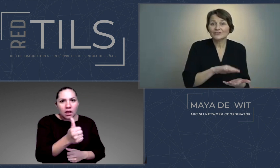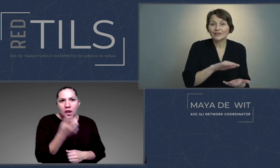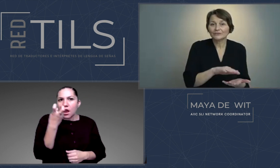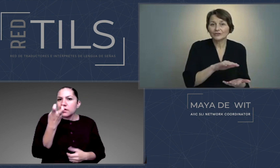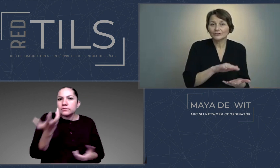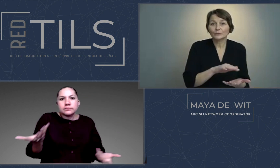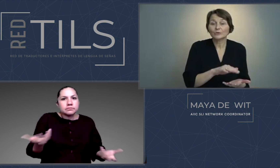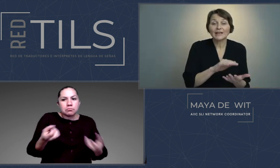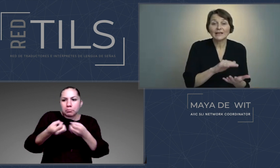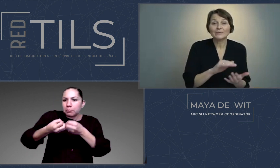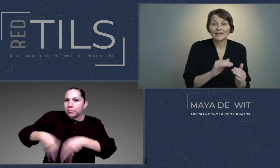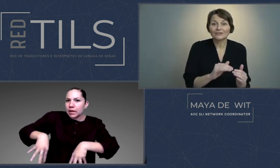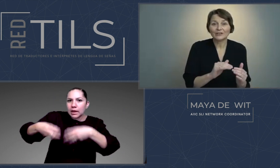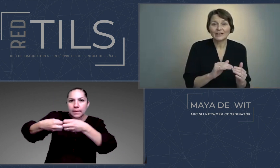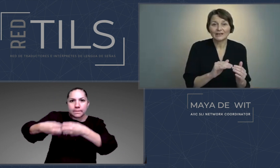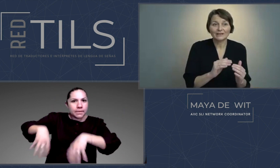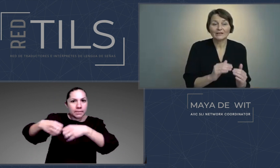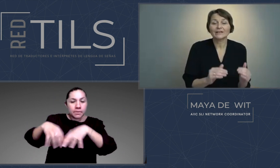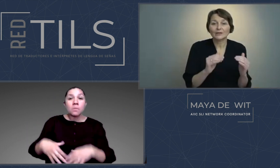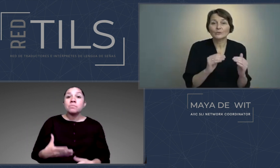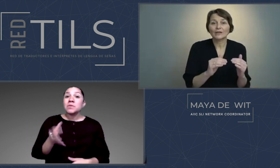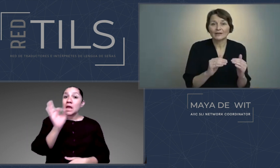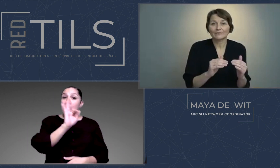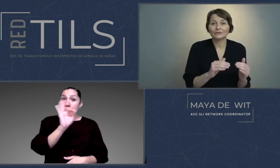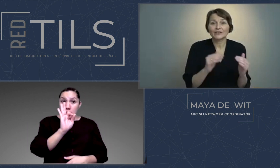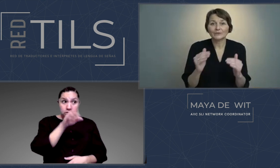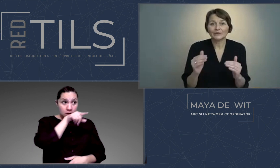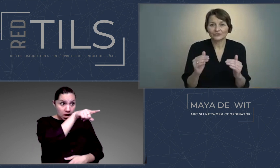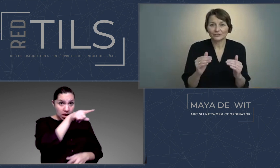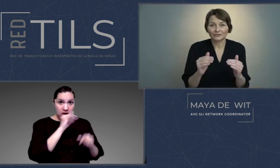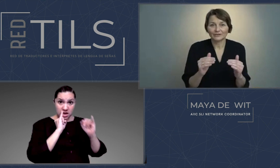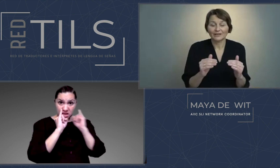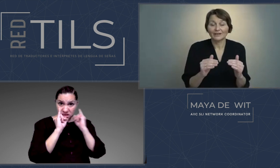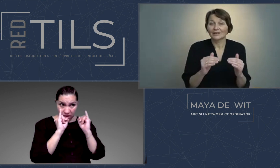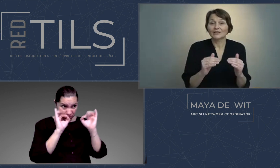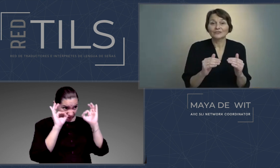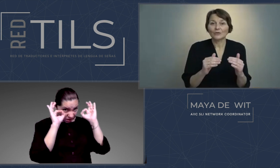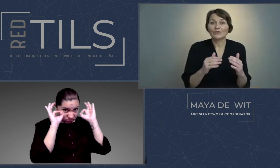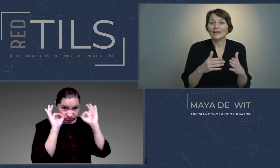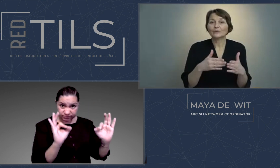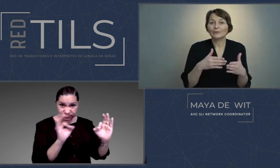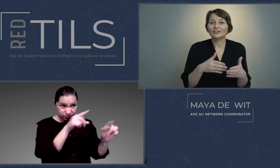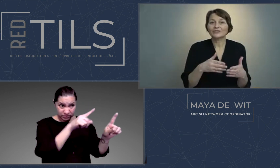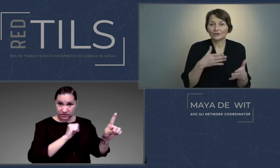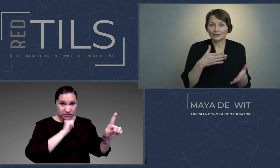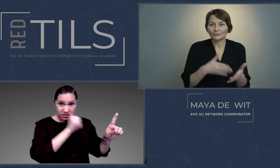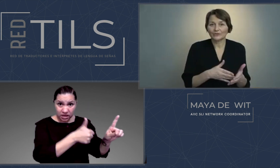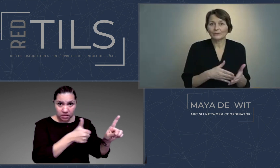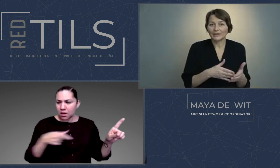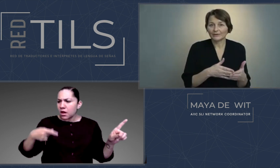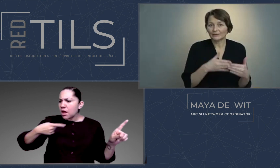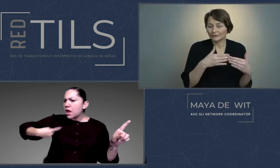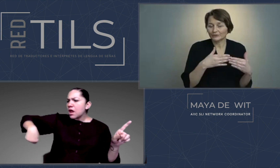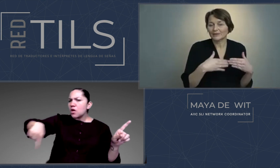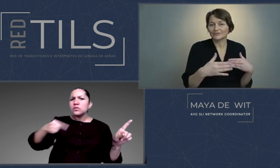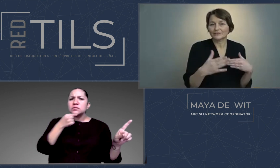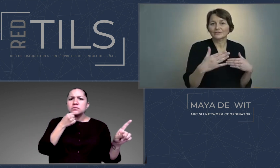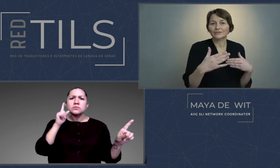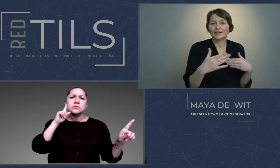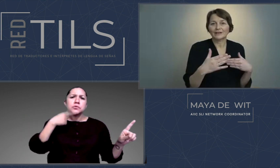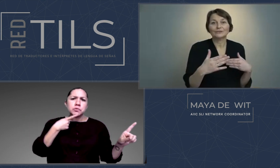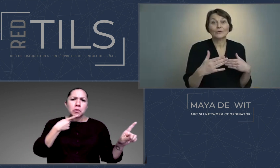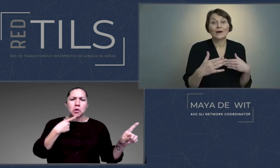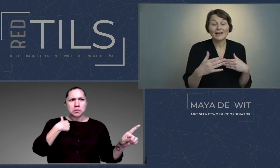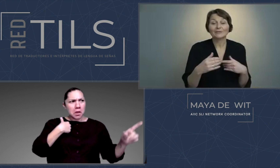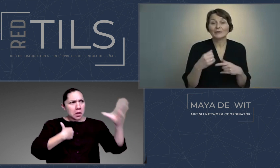calificado en el aula para los niños sordos, pues esos niños sordos no se van a educar al mismo nivel que los